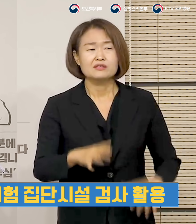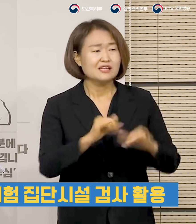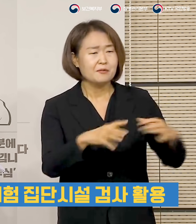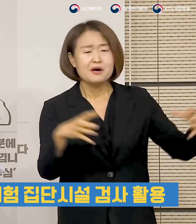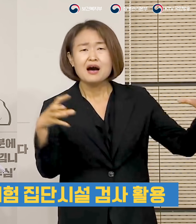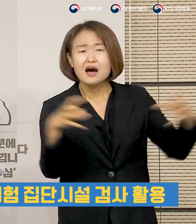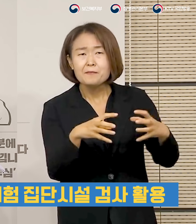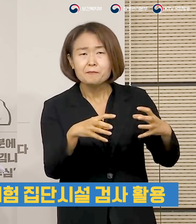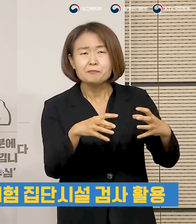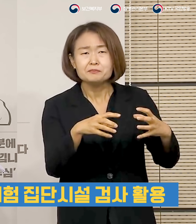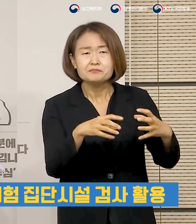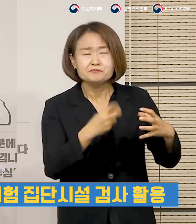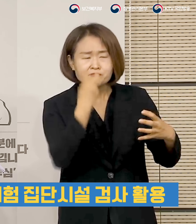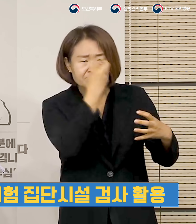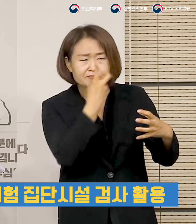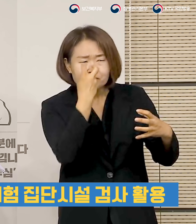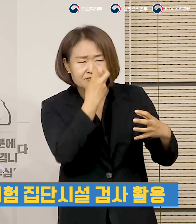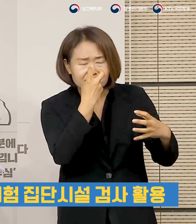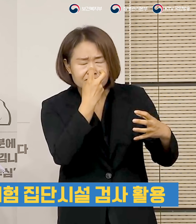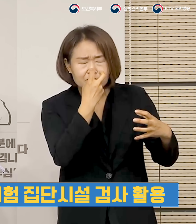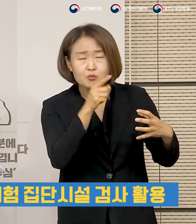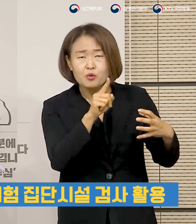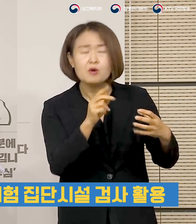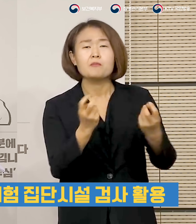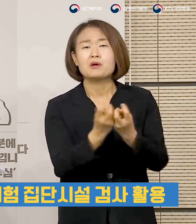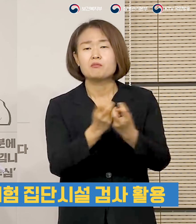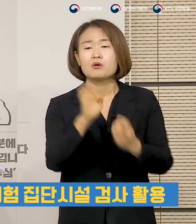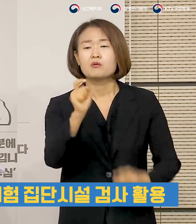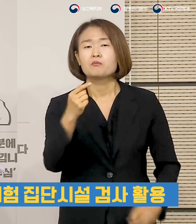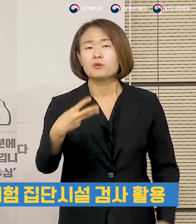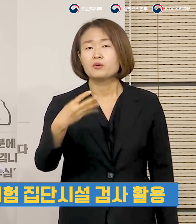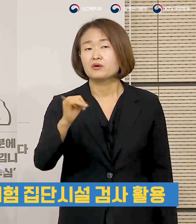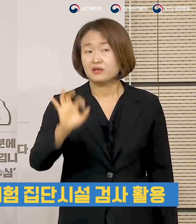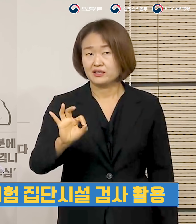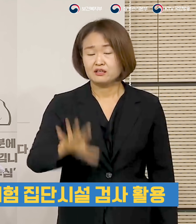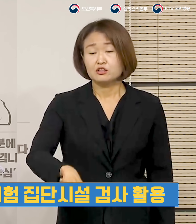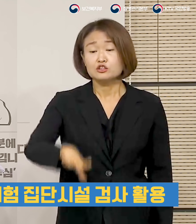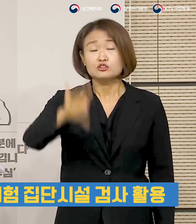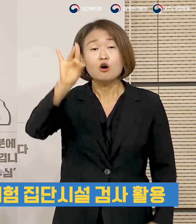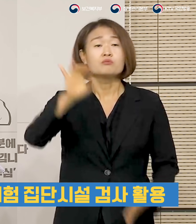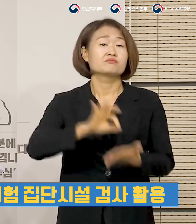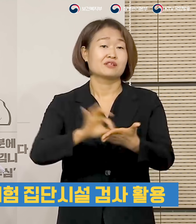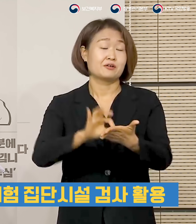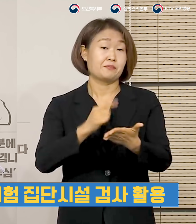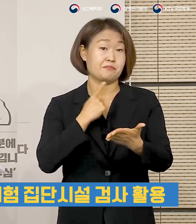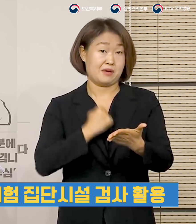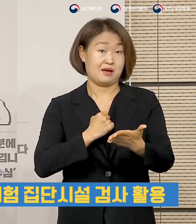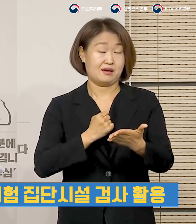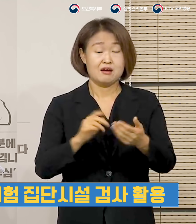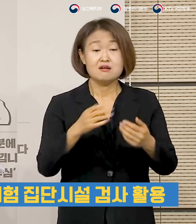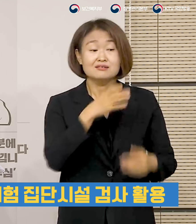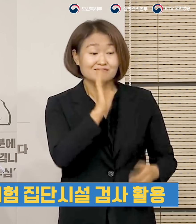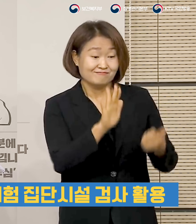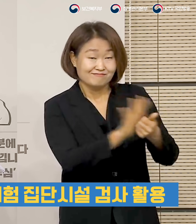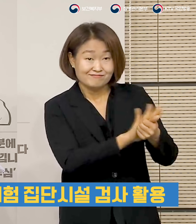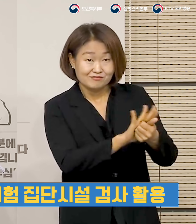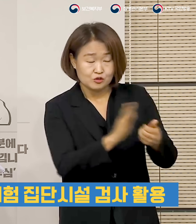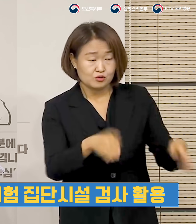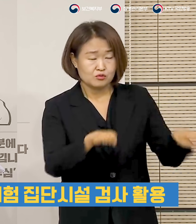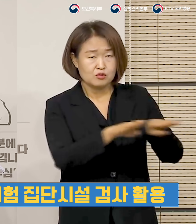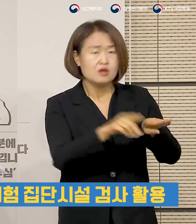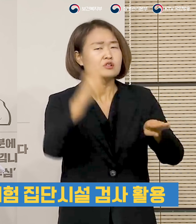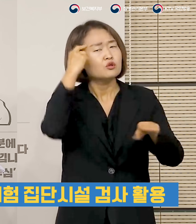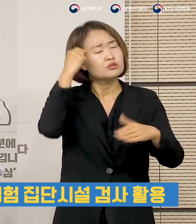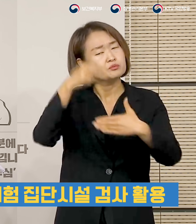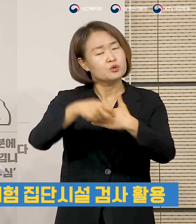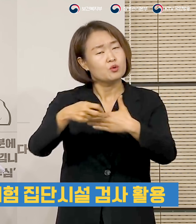검사라고 부르는 기법을 최초로 활용한 것입니다. 정부는 향후에도 요양병원, 요양시설,